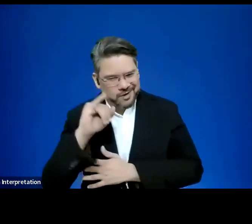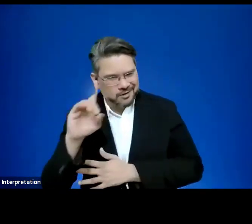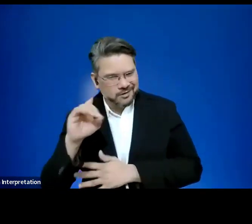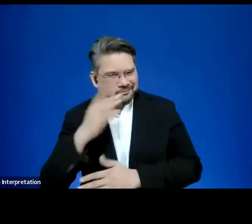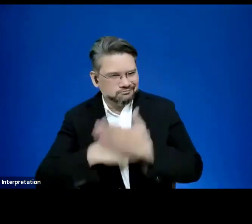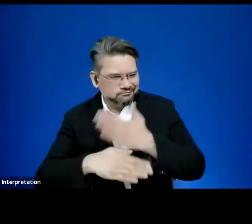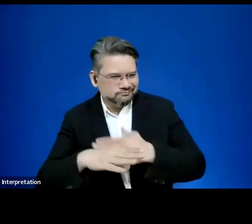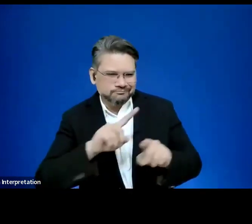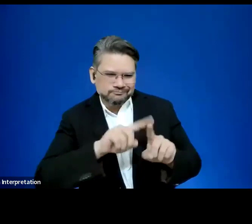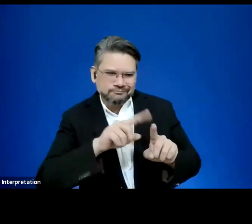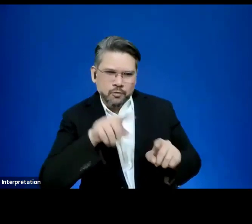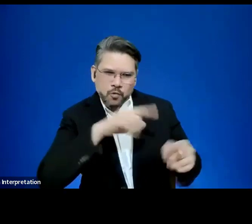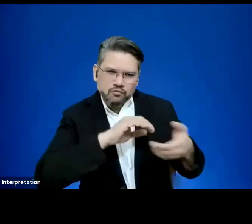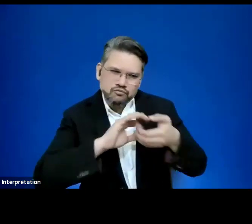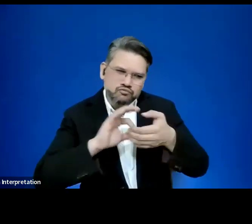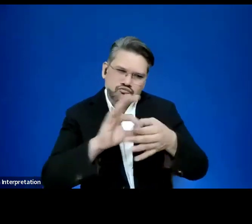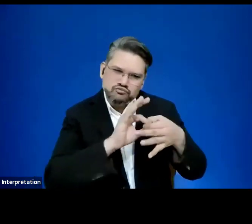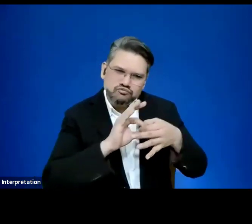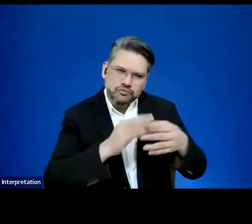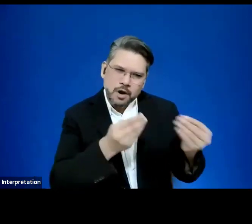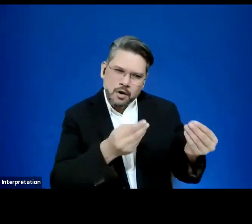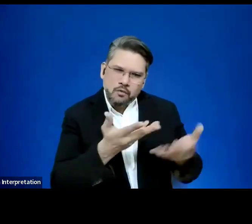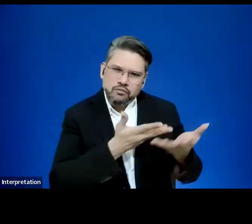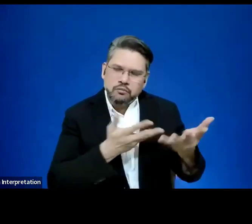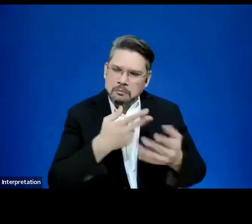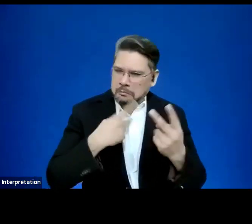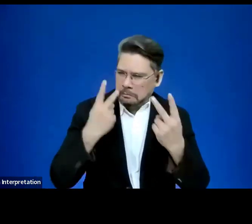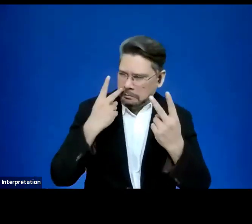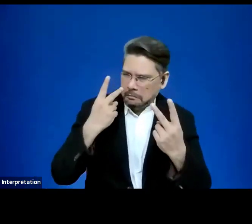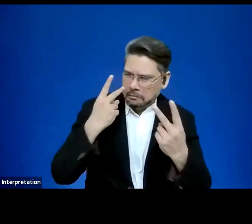而且呢，他在早期的时候就已经有